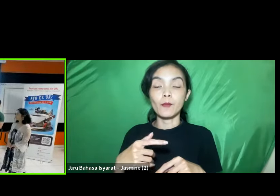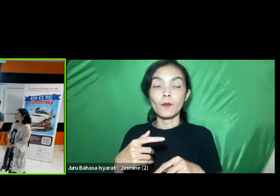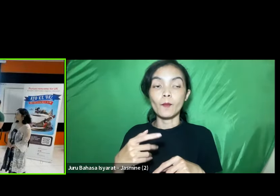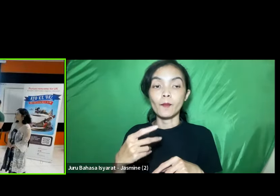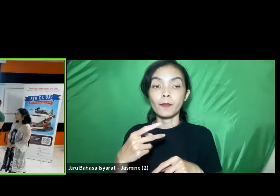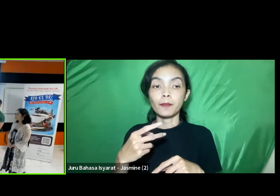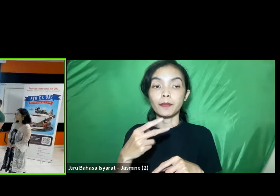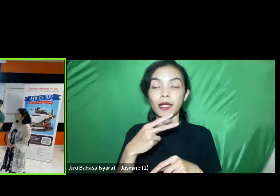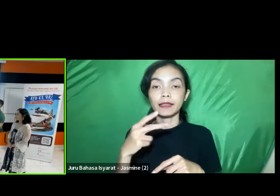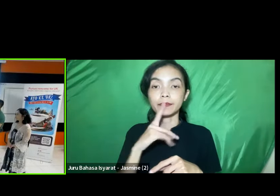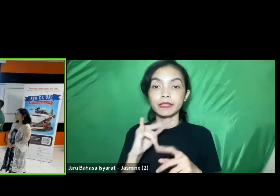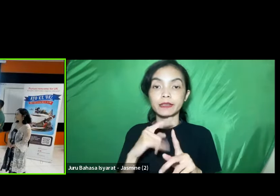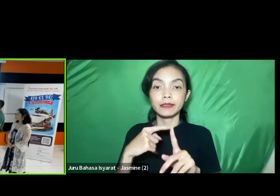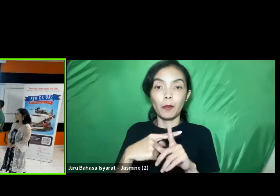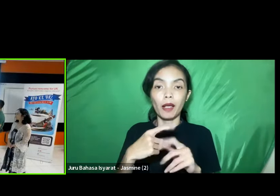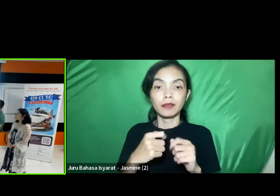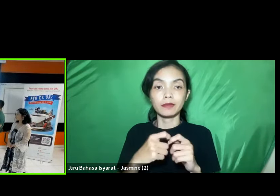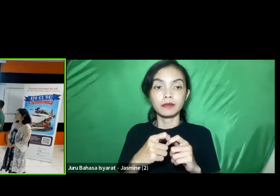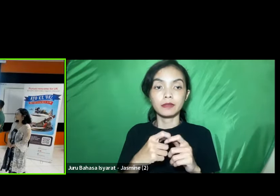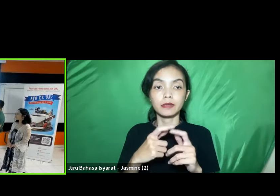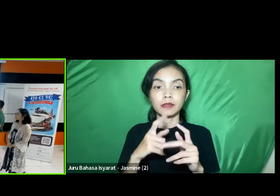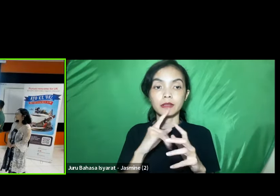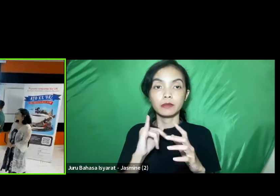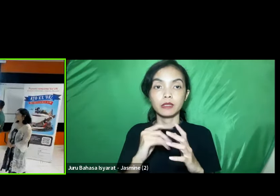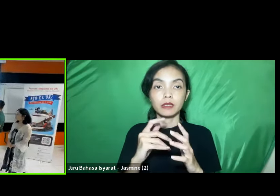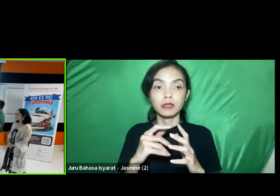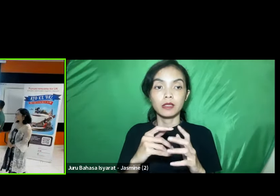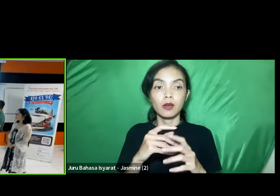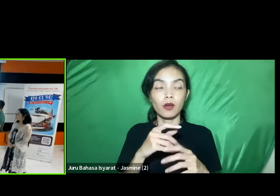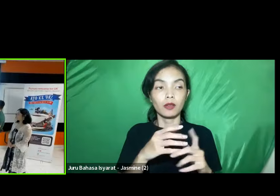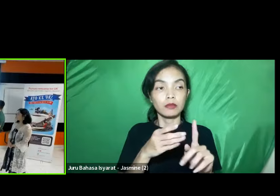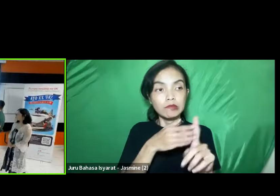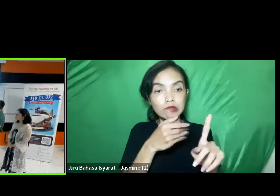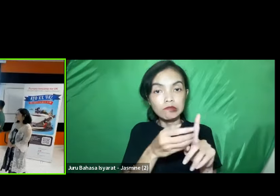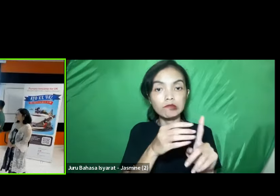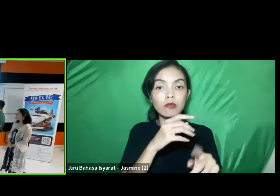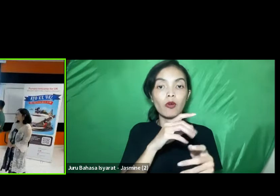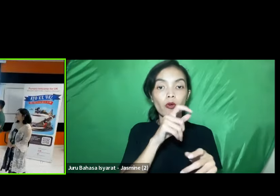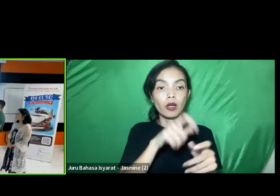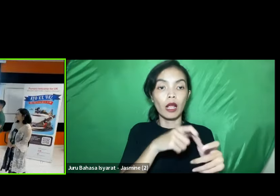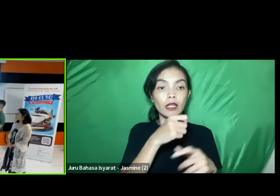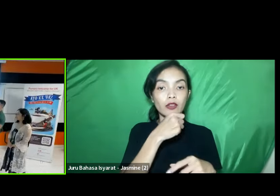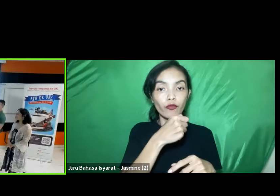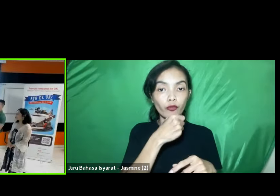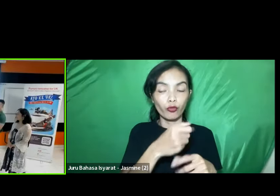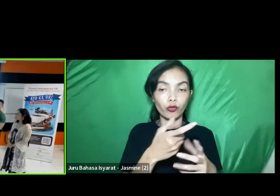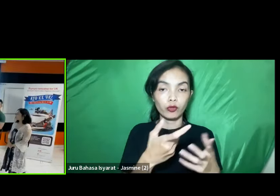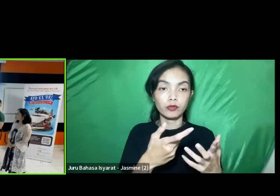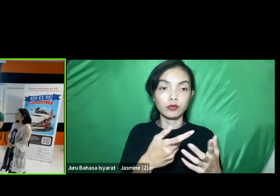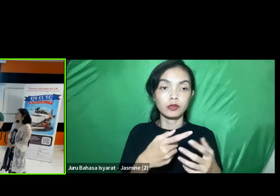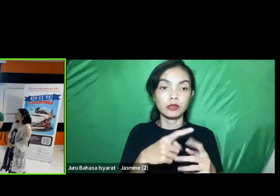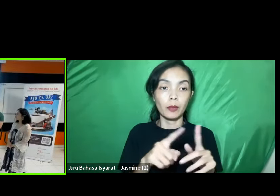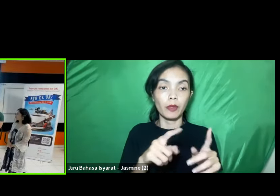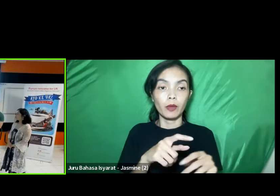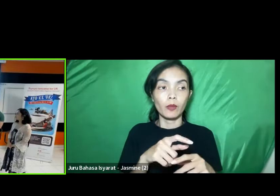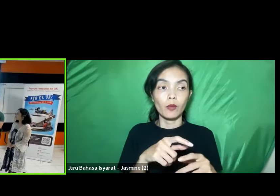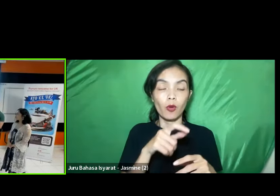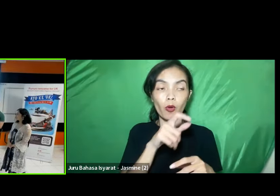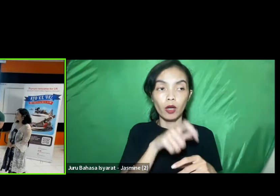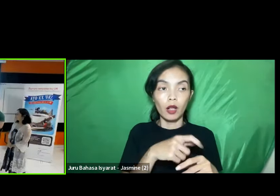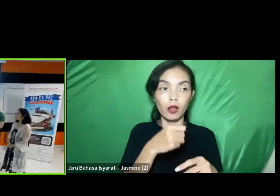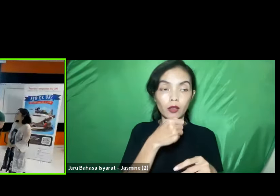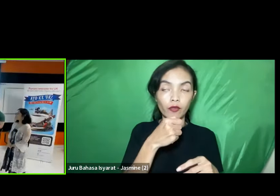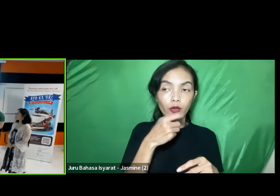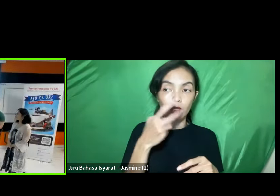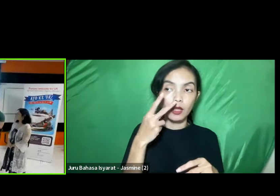peluru tambahan kalian gitu sih itu convin the interviewer tapi intervie interviewer juga gak akan begitu melihat kayak Oh dia udah punya